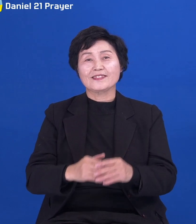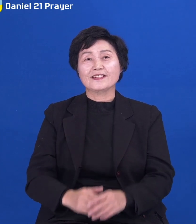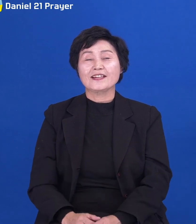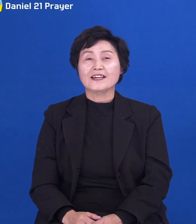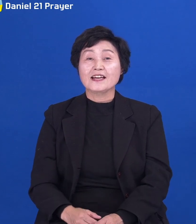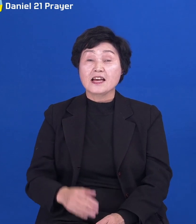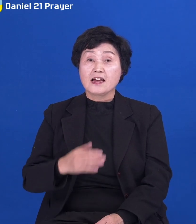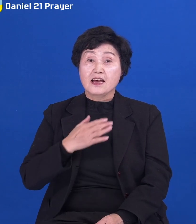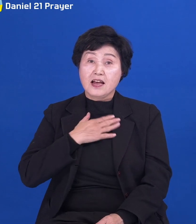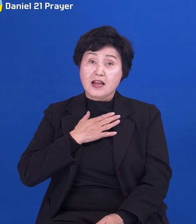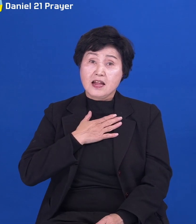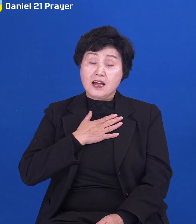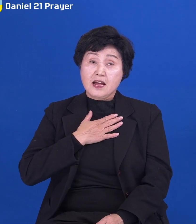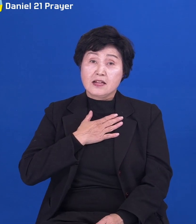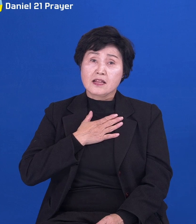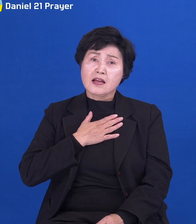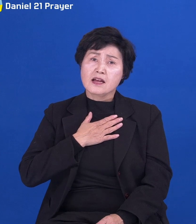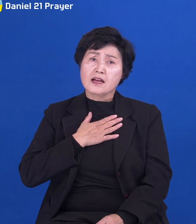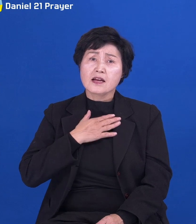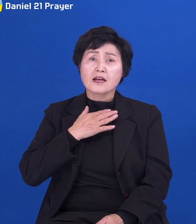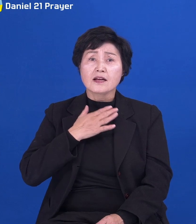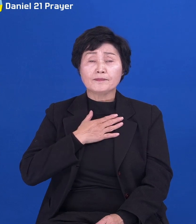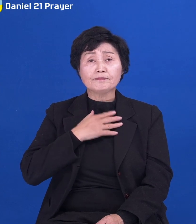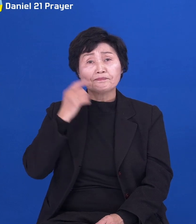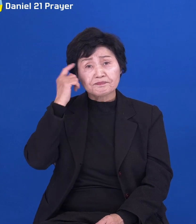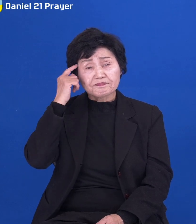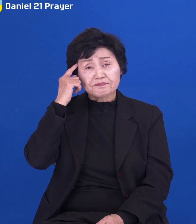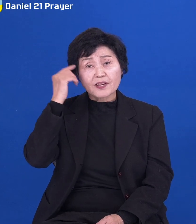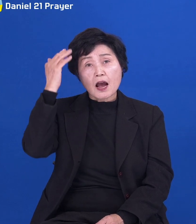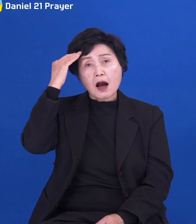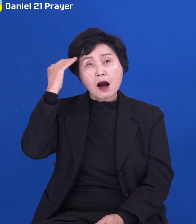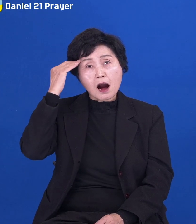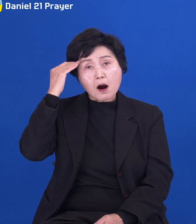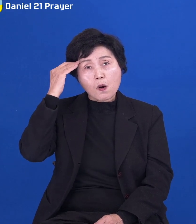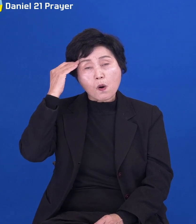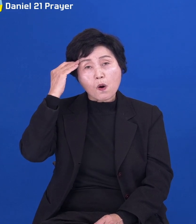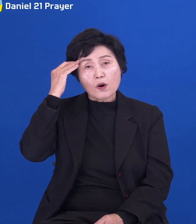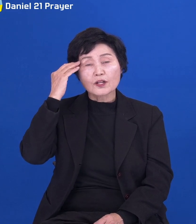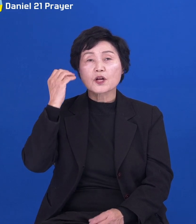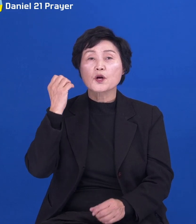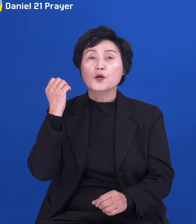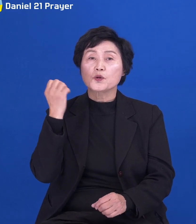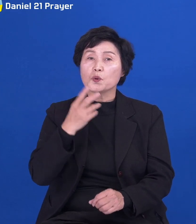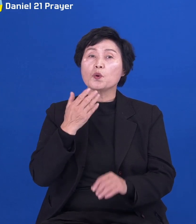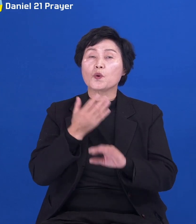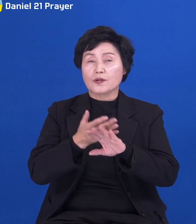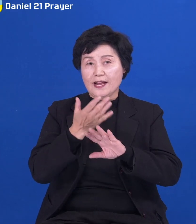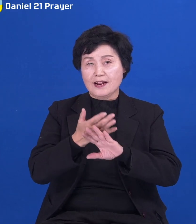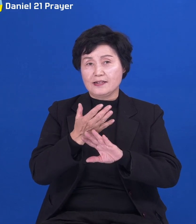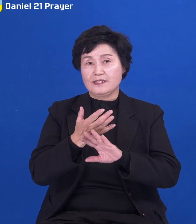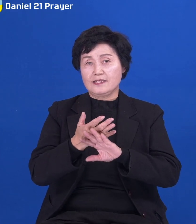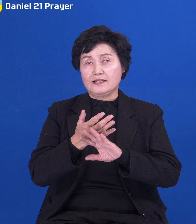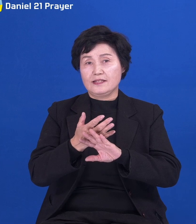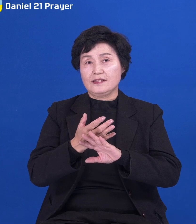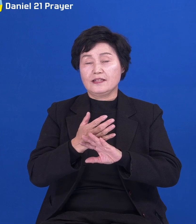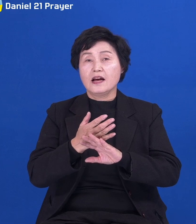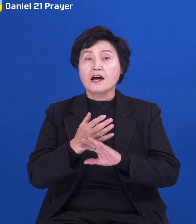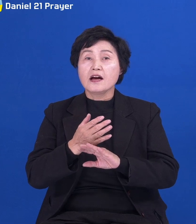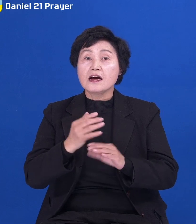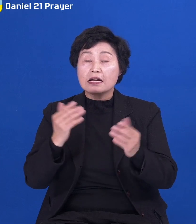나에게 있어서 한국 기도는 또 다른 인생의 모험이었고 어찌 보면 하나님에 대한 나의 믿음의